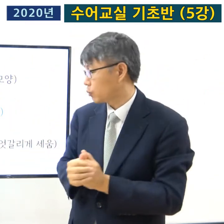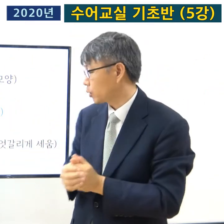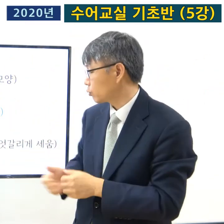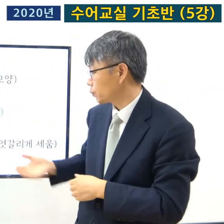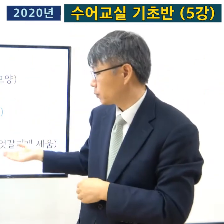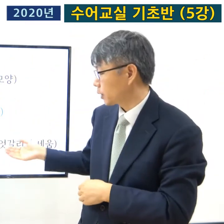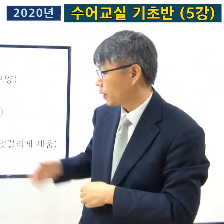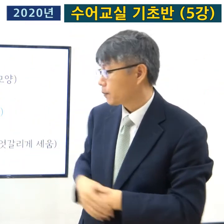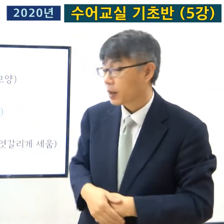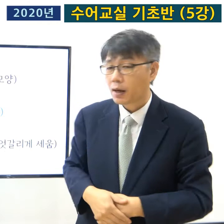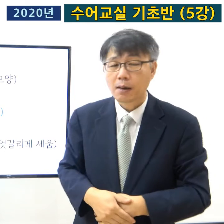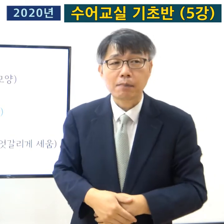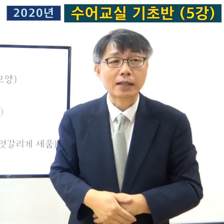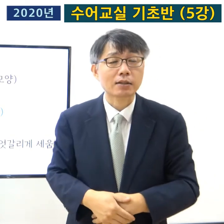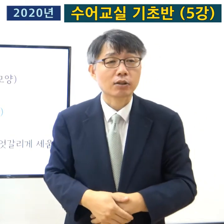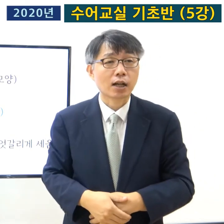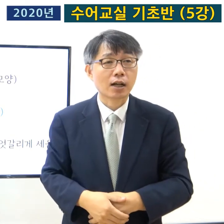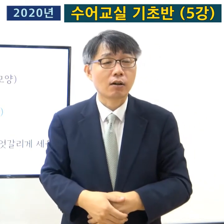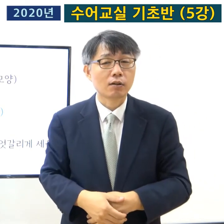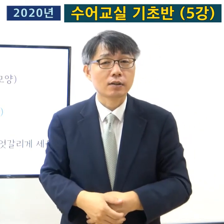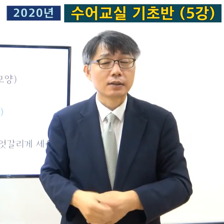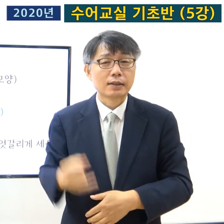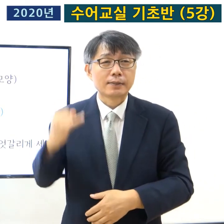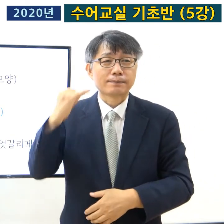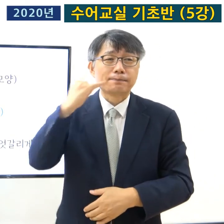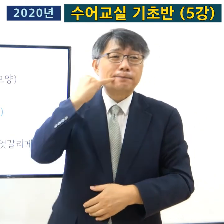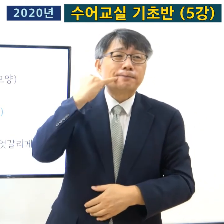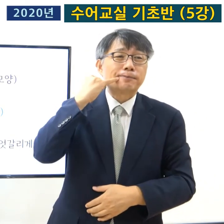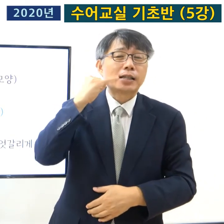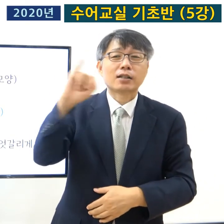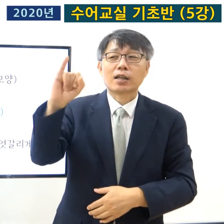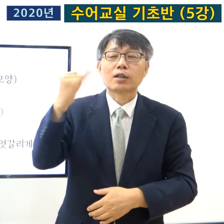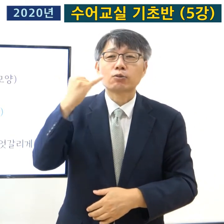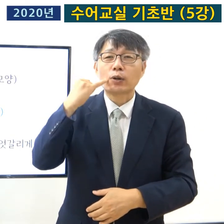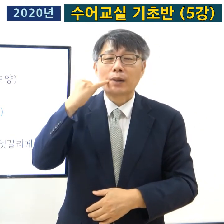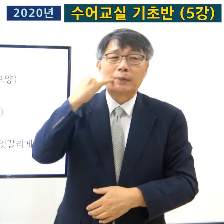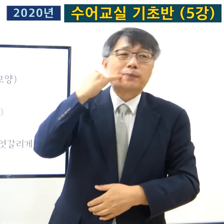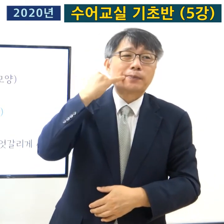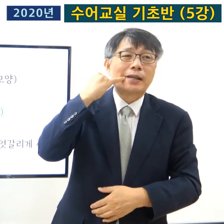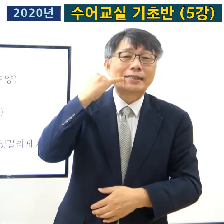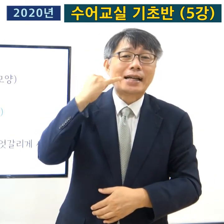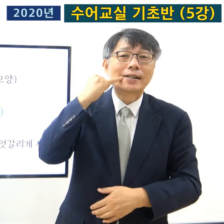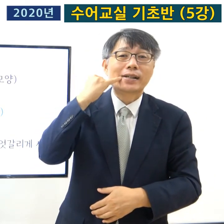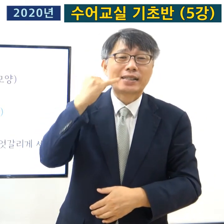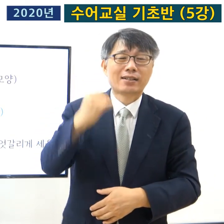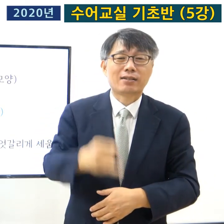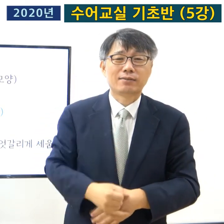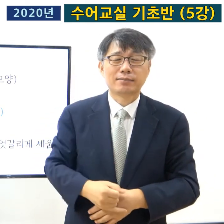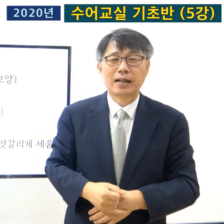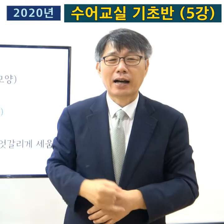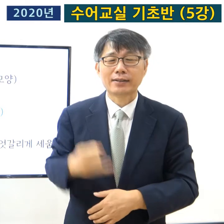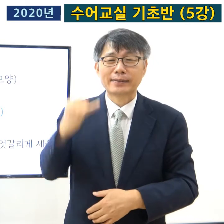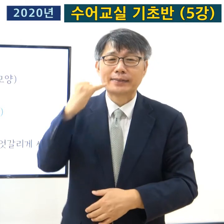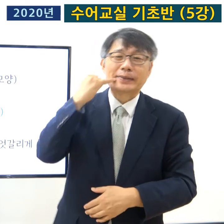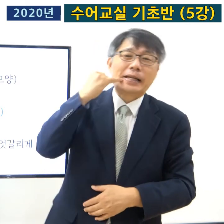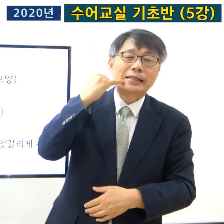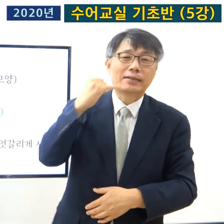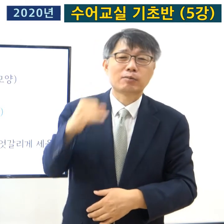주시면 숲입니다. 바다는 어떻게 할까요? 이렇게 이게 수어로 하면 짠 거예요. 짠 거. 짜다 뭐